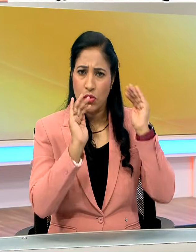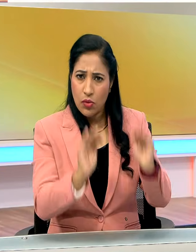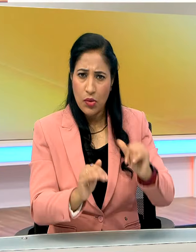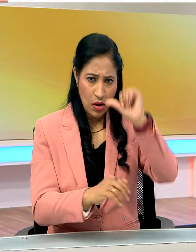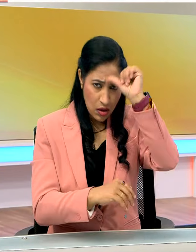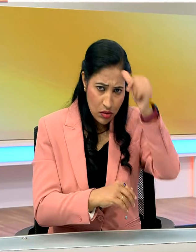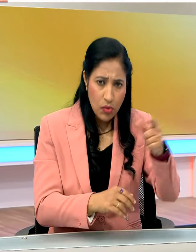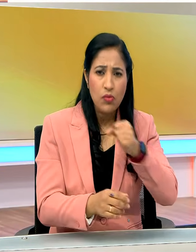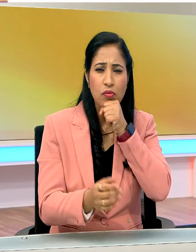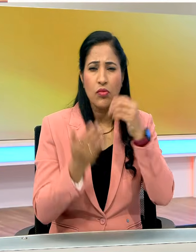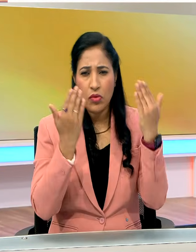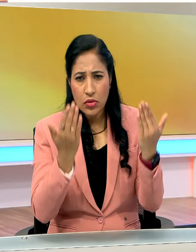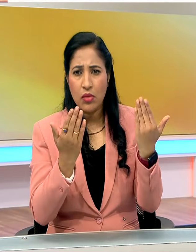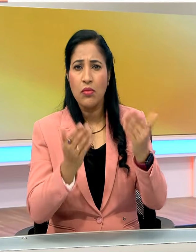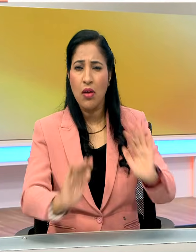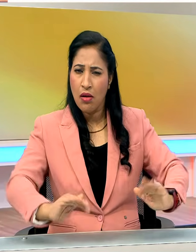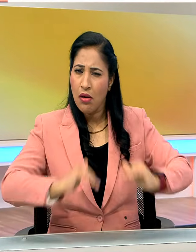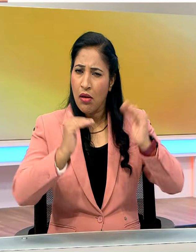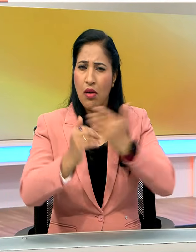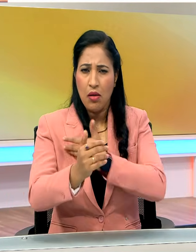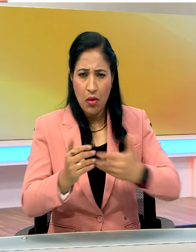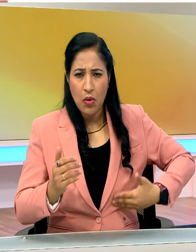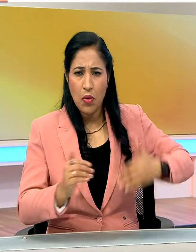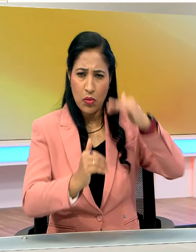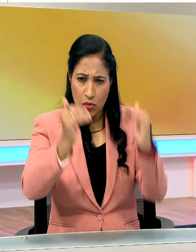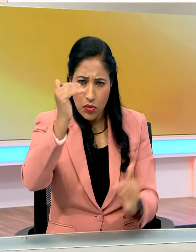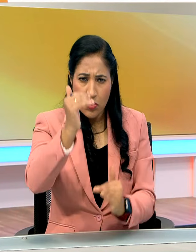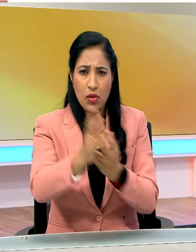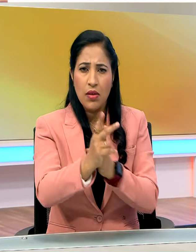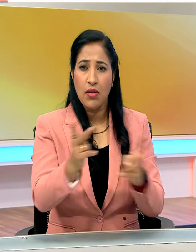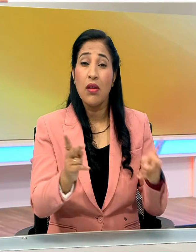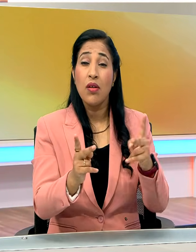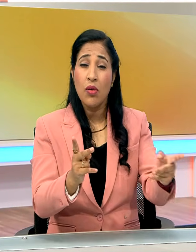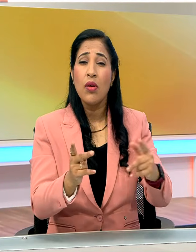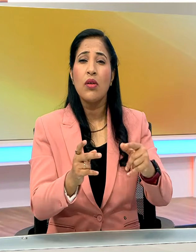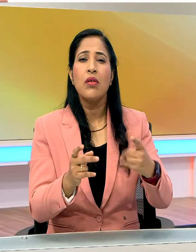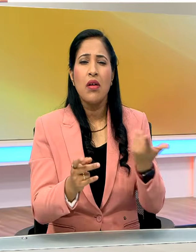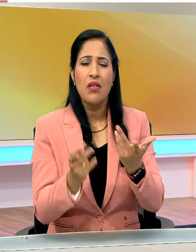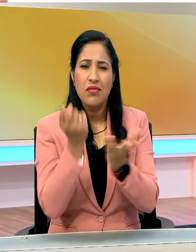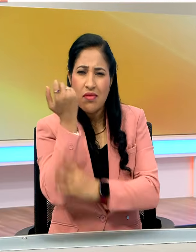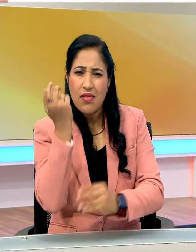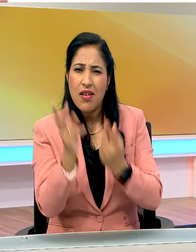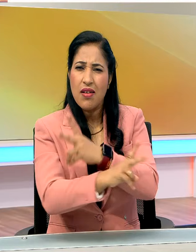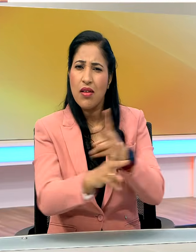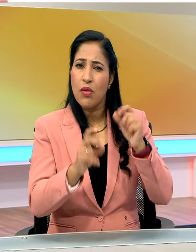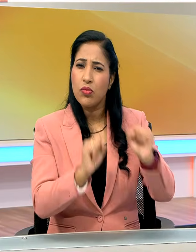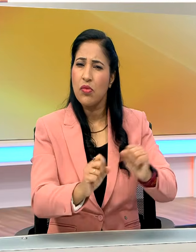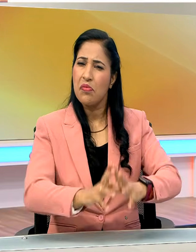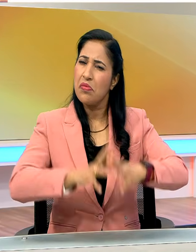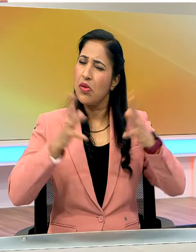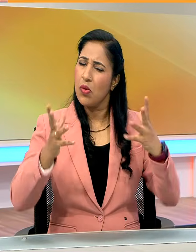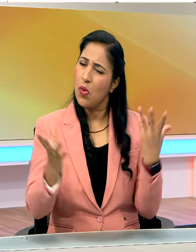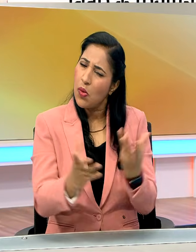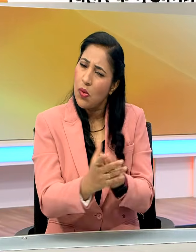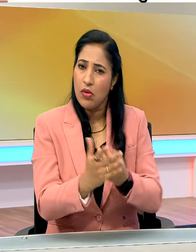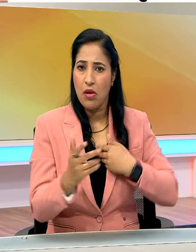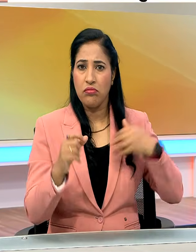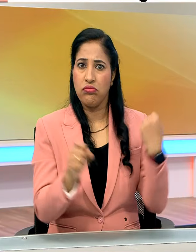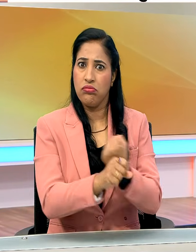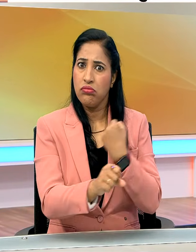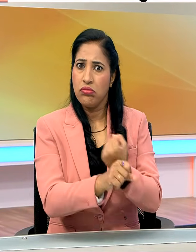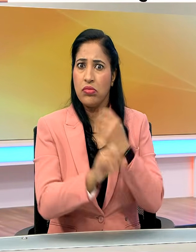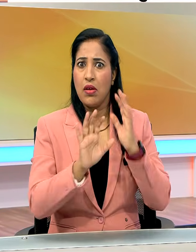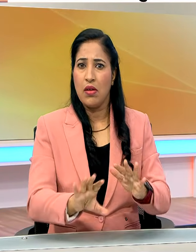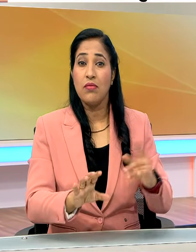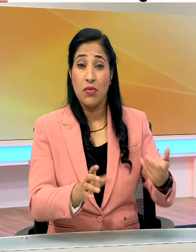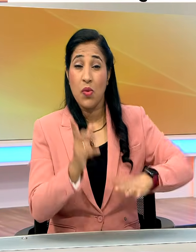हो, मुस्लिम हो, अपर कास्ट हो, पिछड़ा हो, अति पिछड़े हो, दलित हो, महादलित हो, सभी के लिए काम किया गया है।